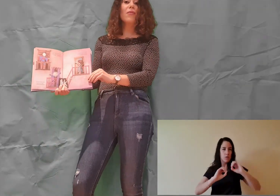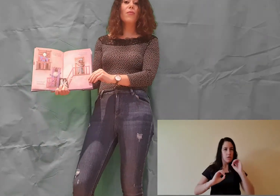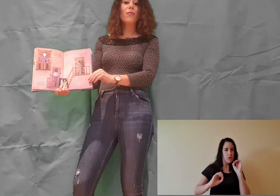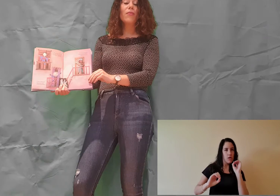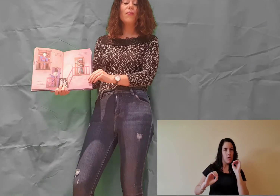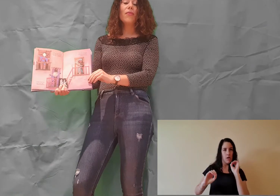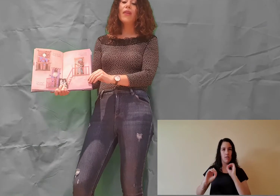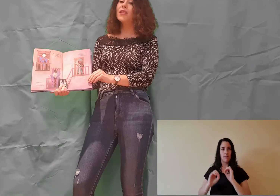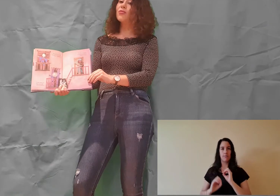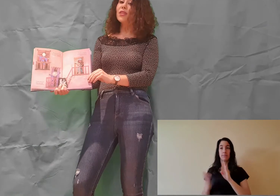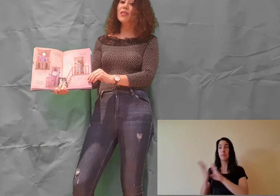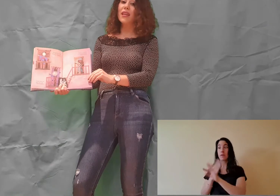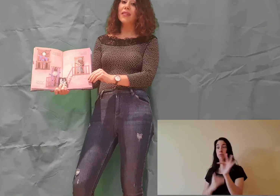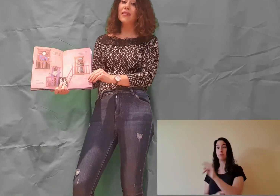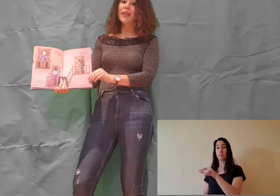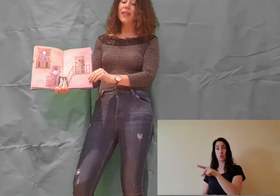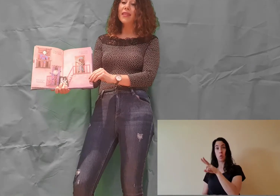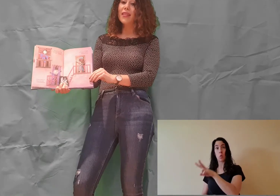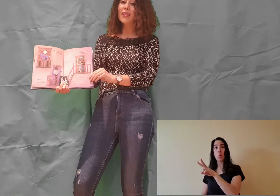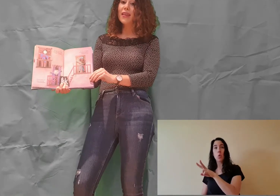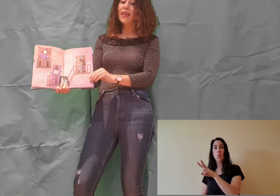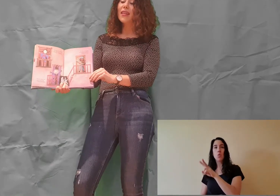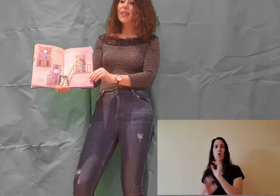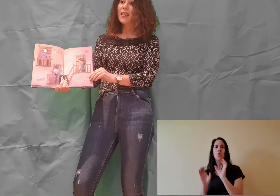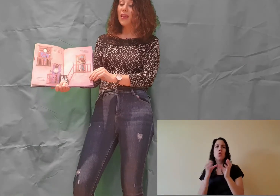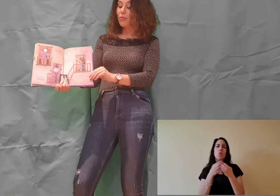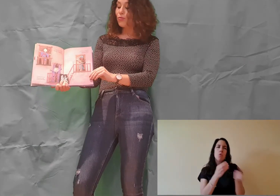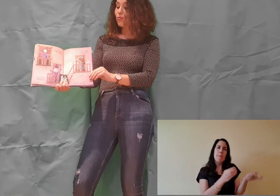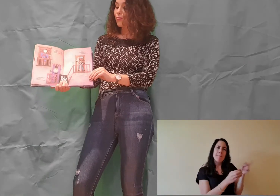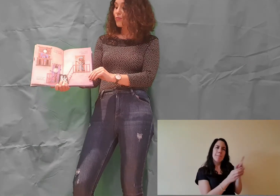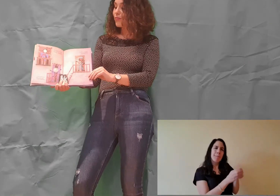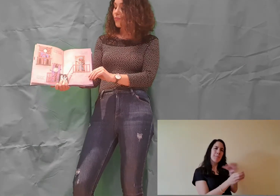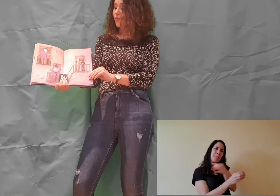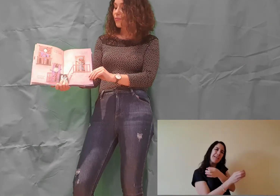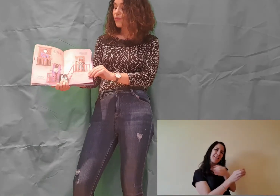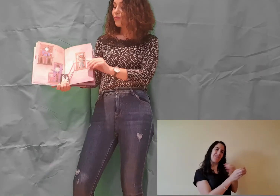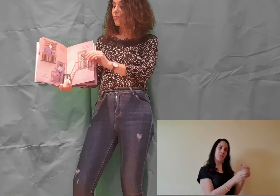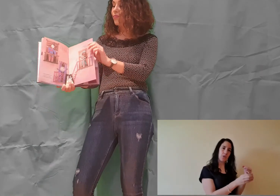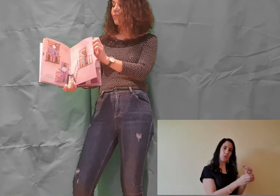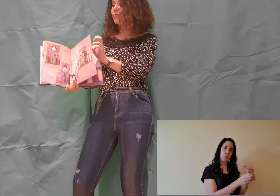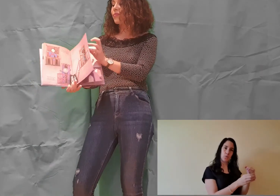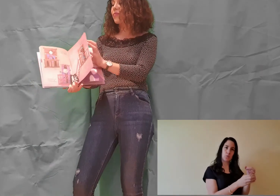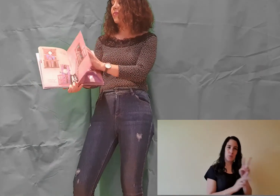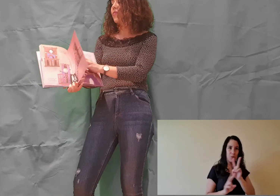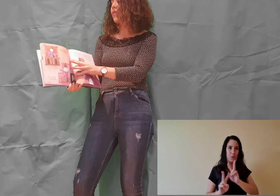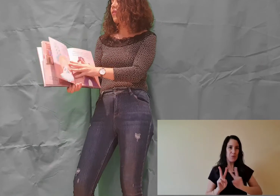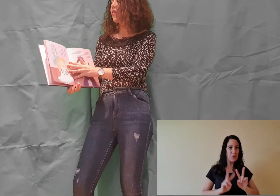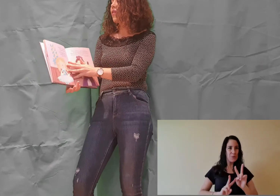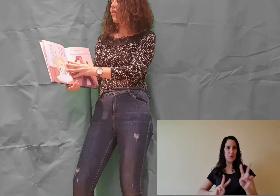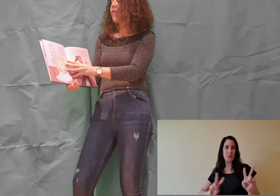Oh, yeah. Iu es un excelente cantante de blues.